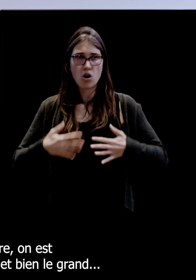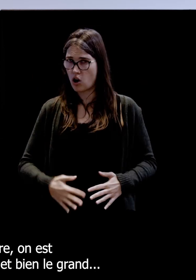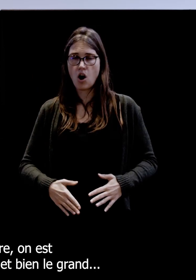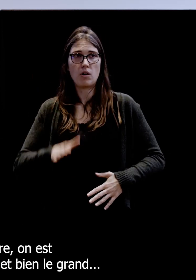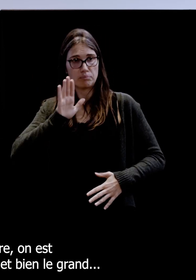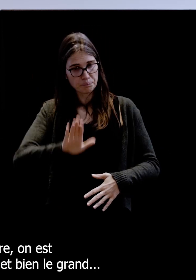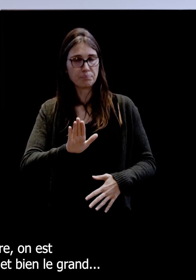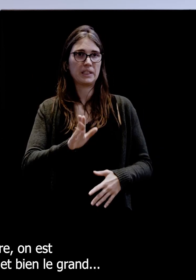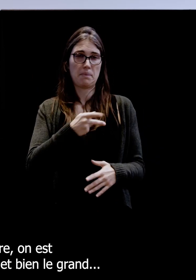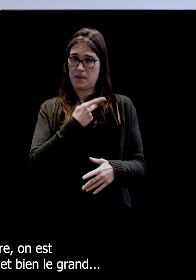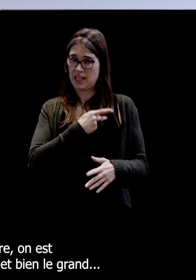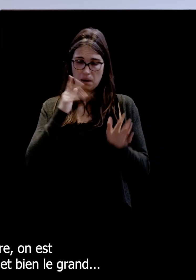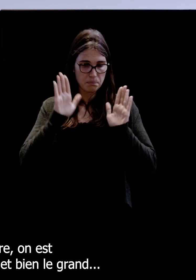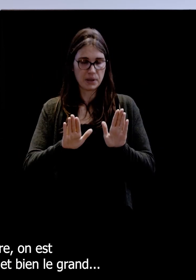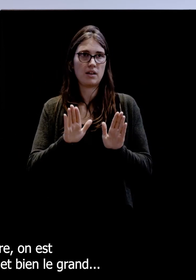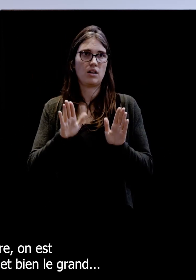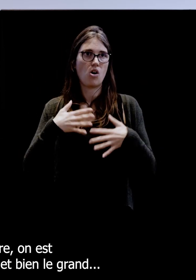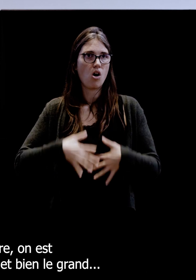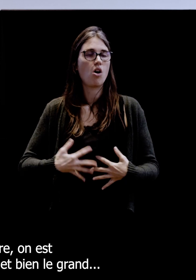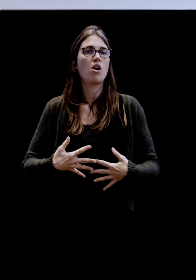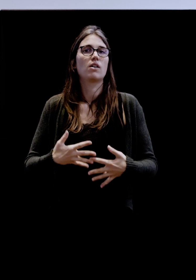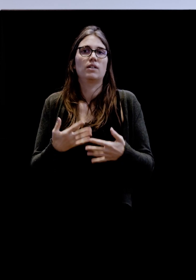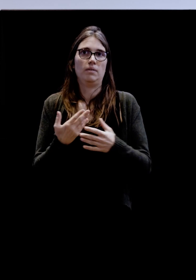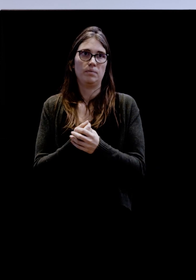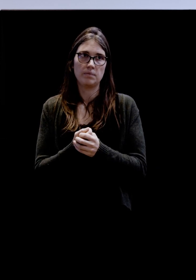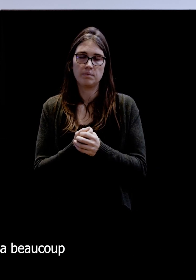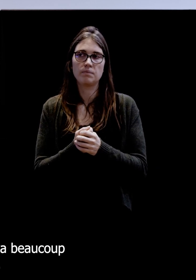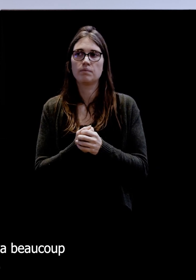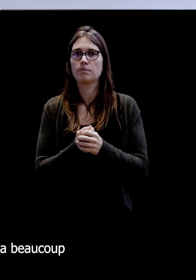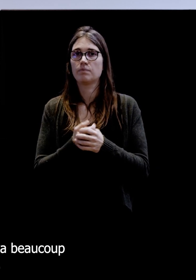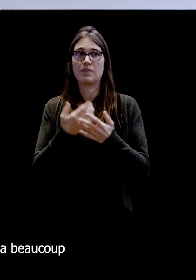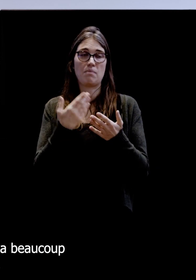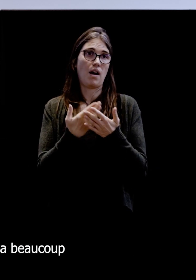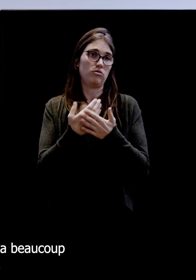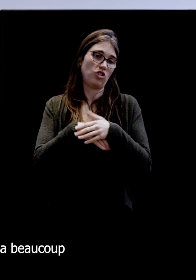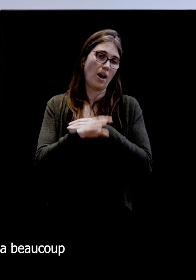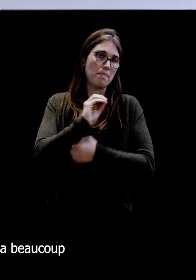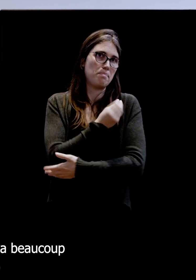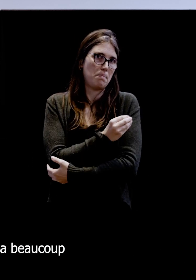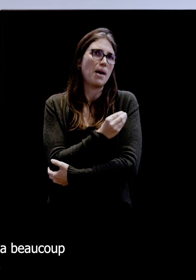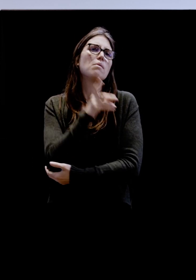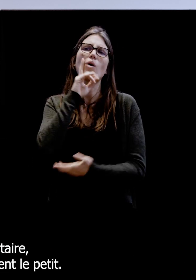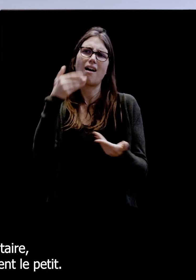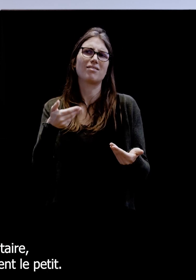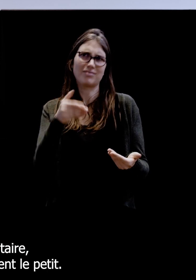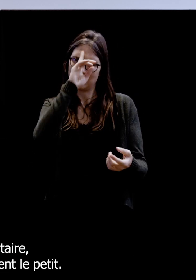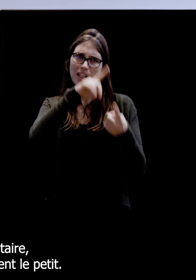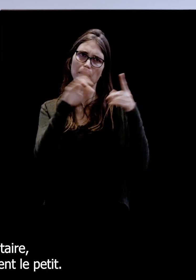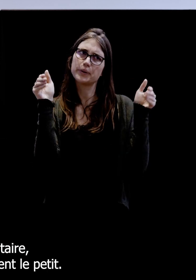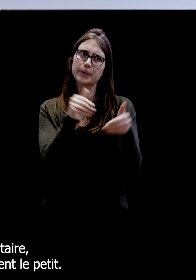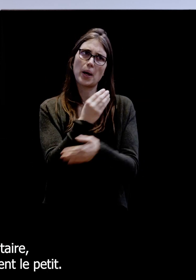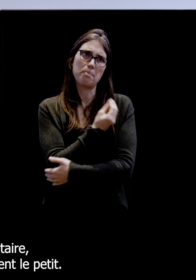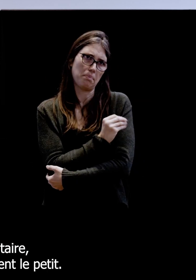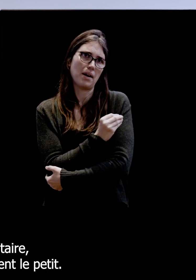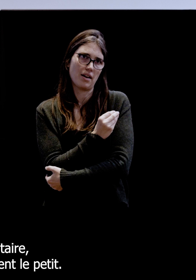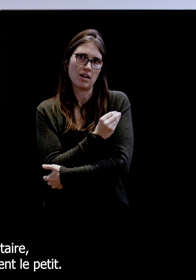facteurs médicaux purs. Eh bien, le grand, chez le bébé, parce qu'on va beaucoup parler de petit, hein, la